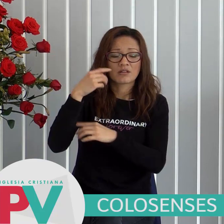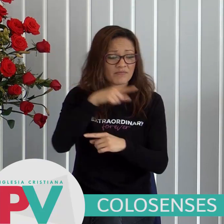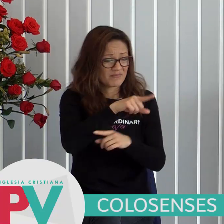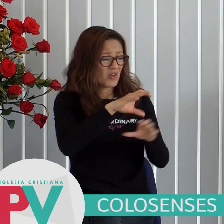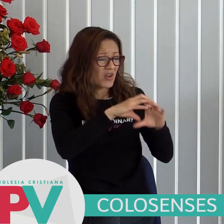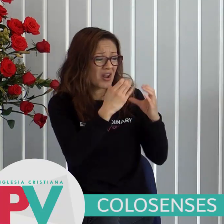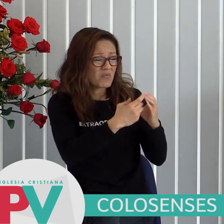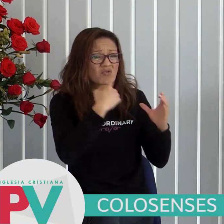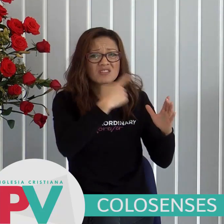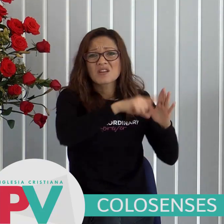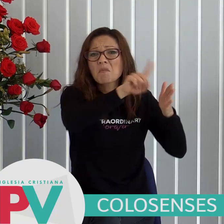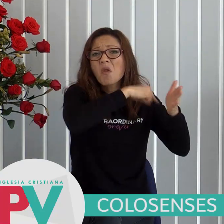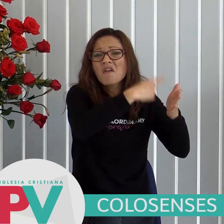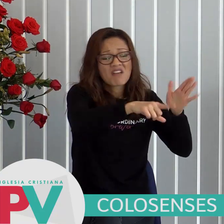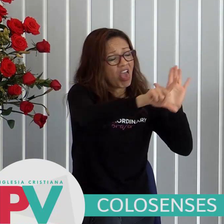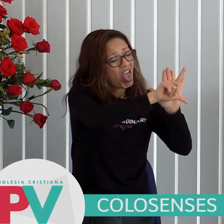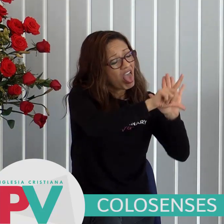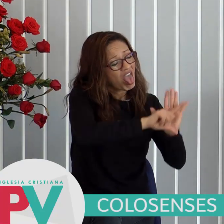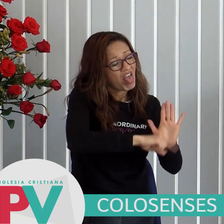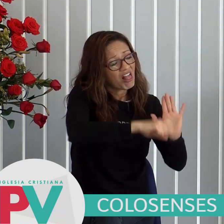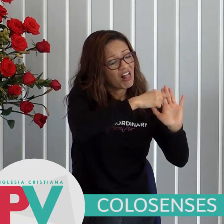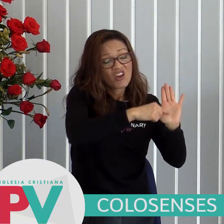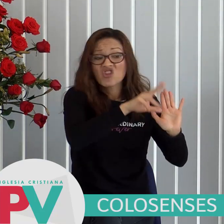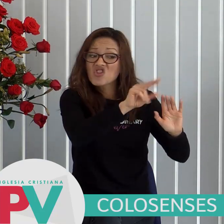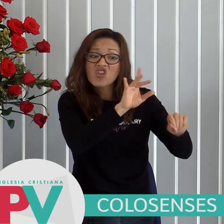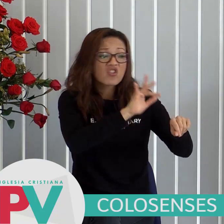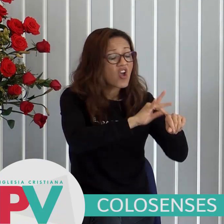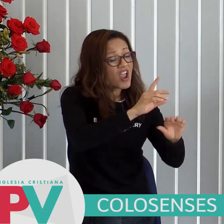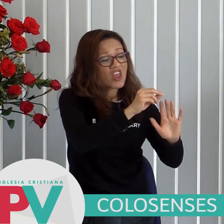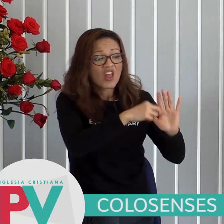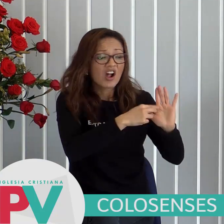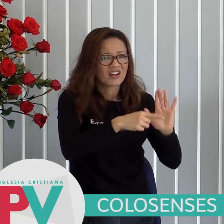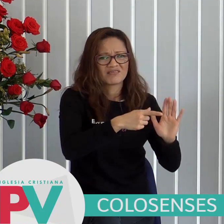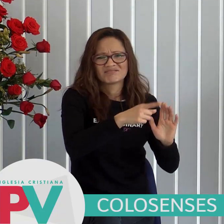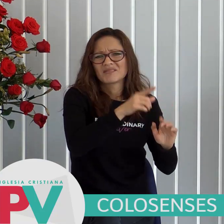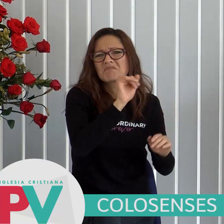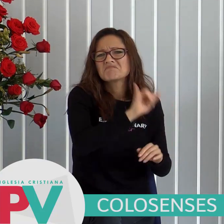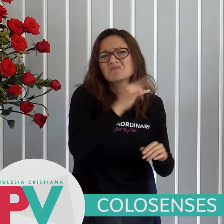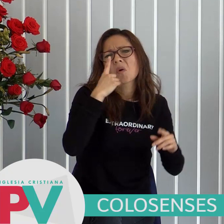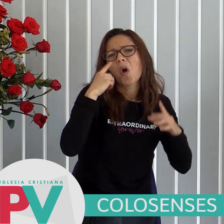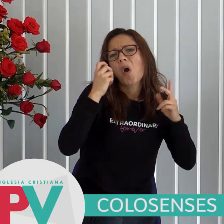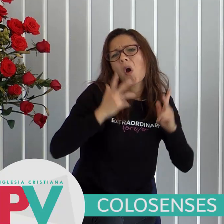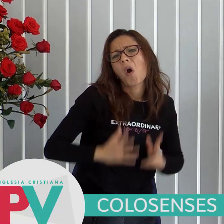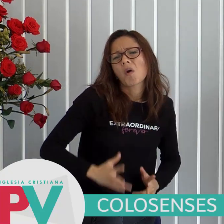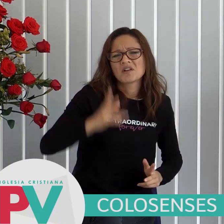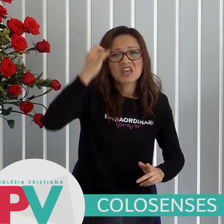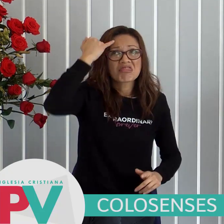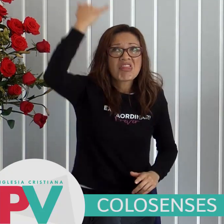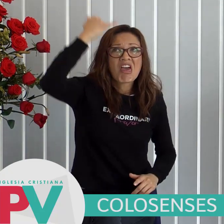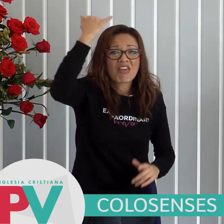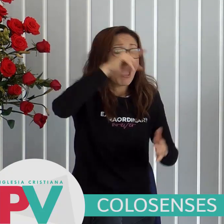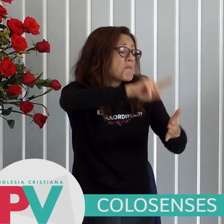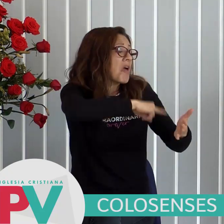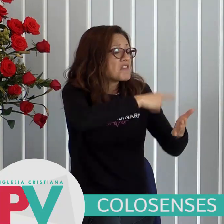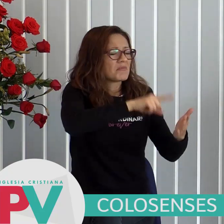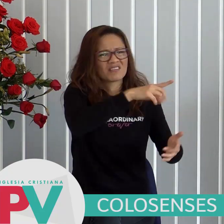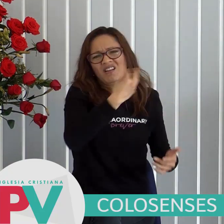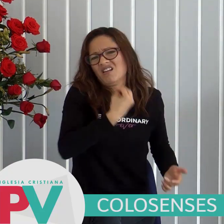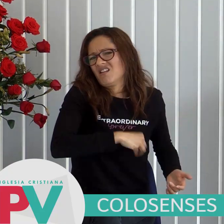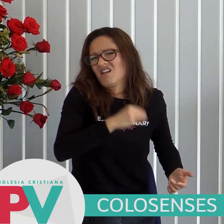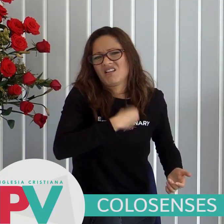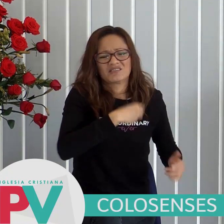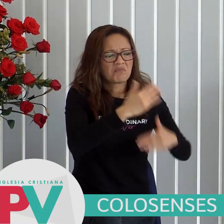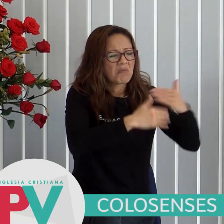ni gustes, ni aun toques, en conformidad a mandamientos y doctrinas de hombres, cosas todas que se destruyen con el